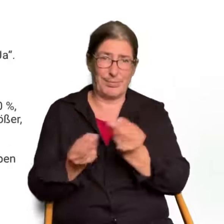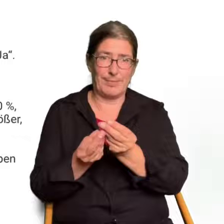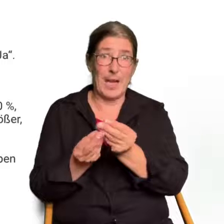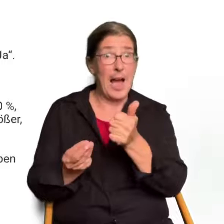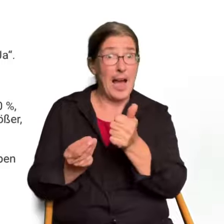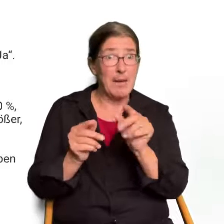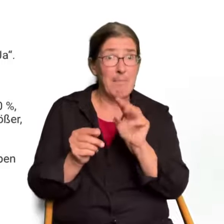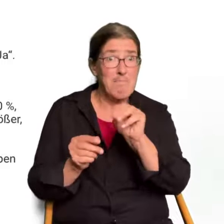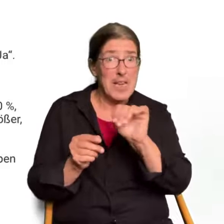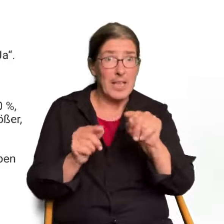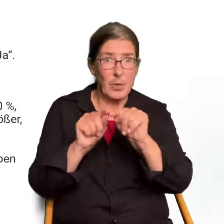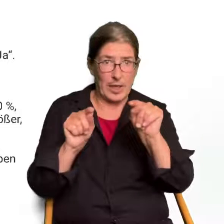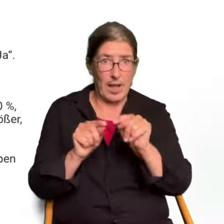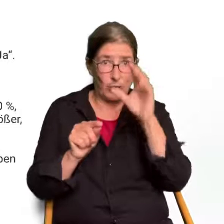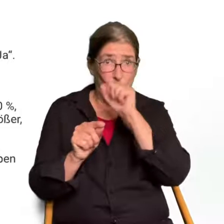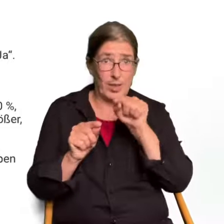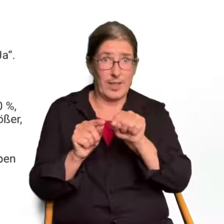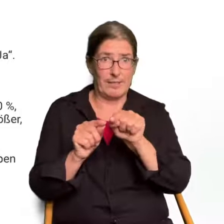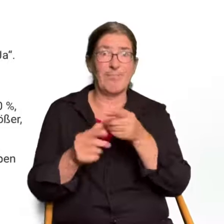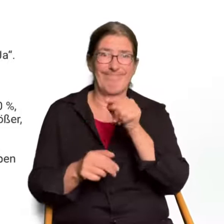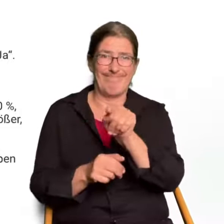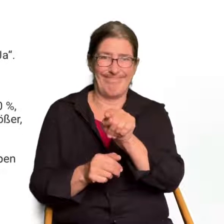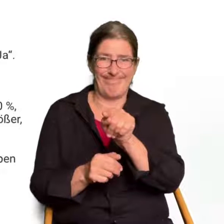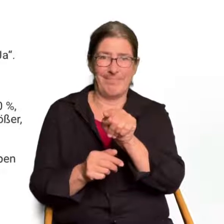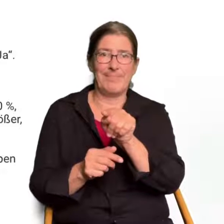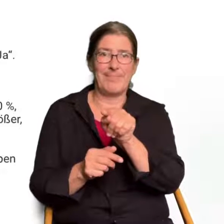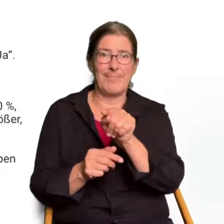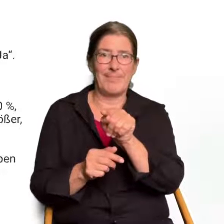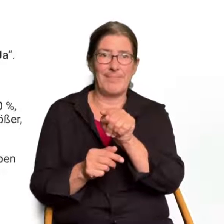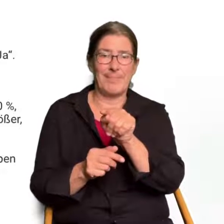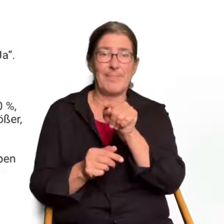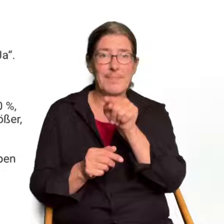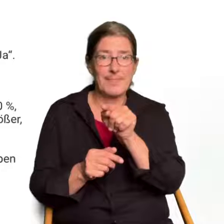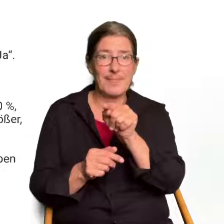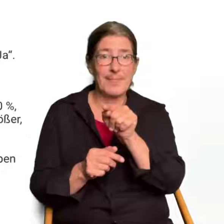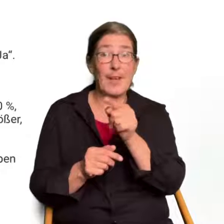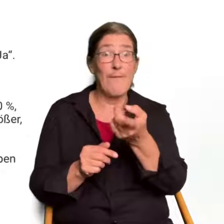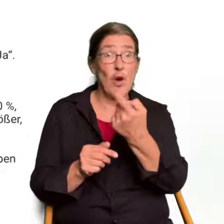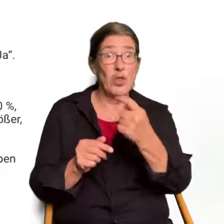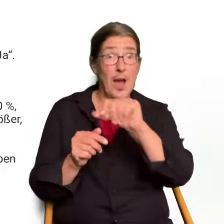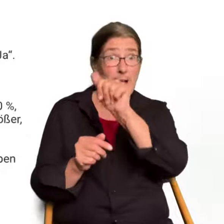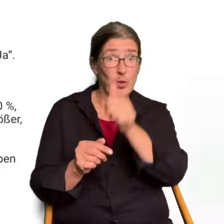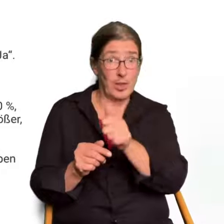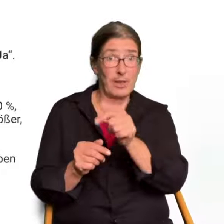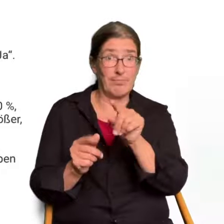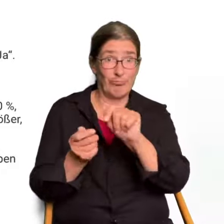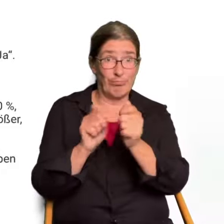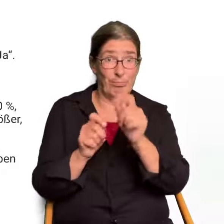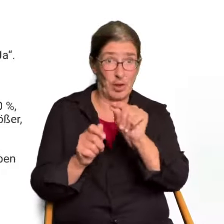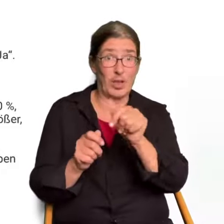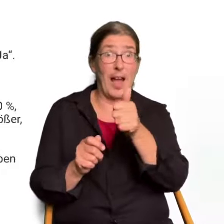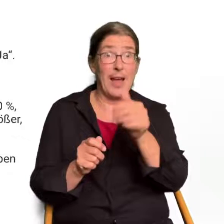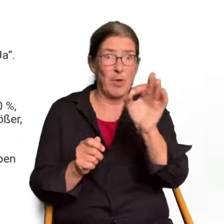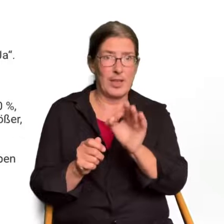und ein Quadrat wurde davon dunkler gefärbt nämlich das hier und das ist von 100 ein Prozent